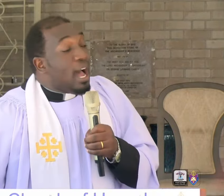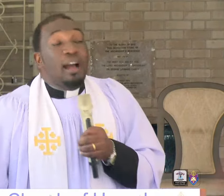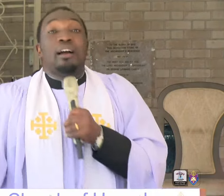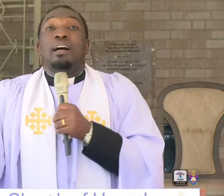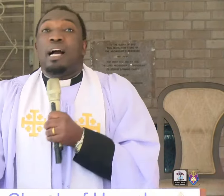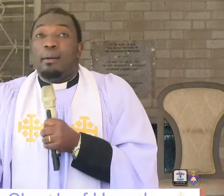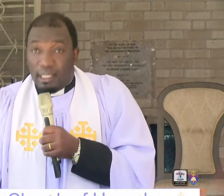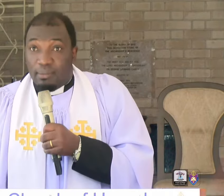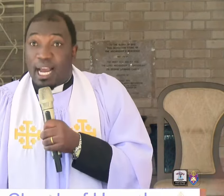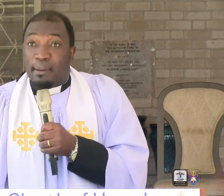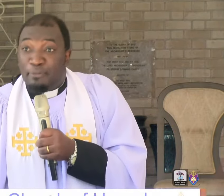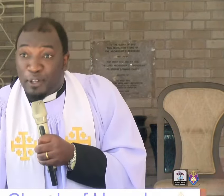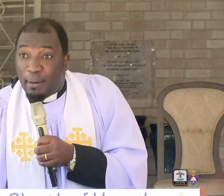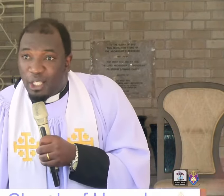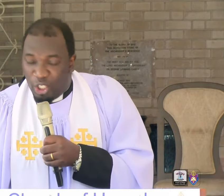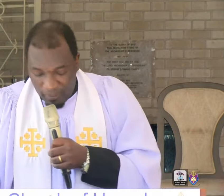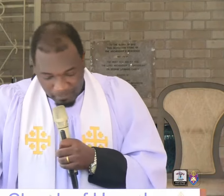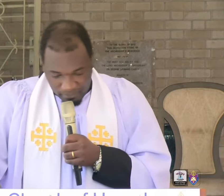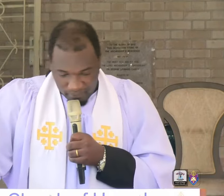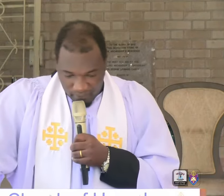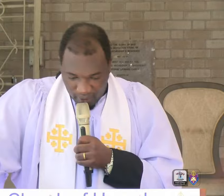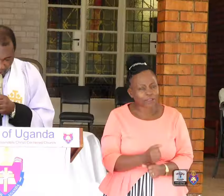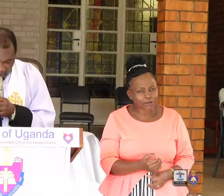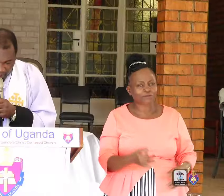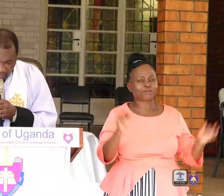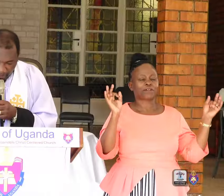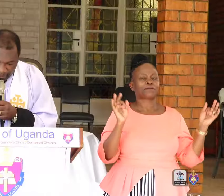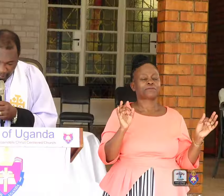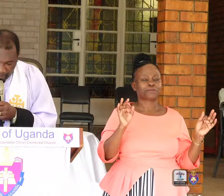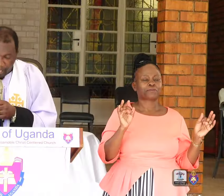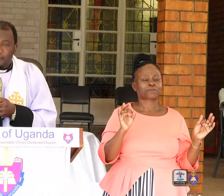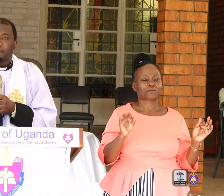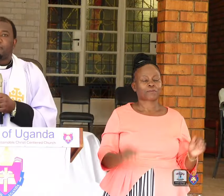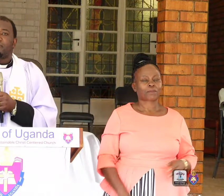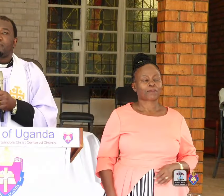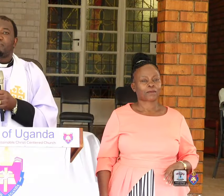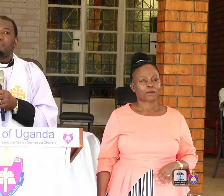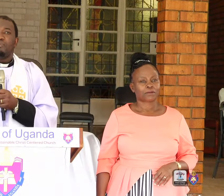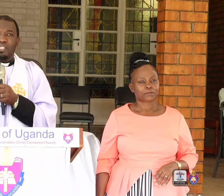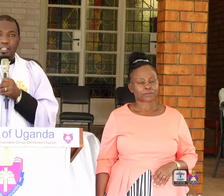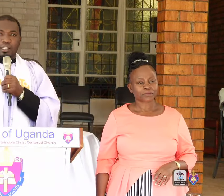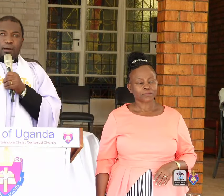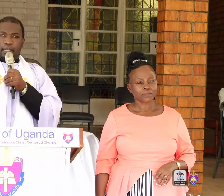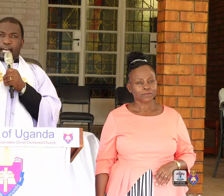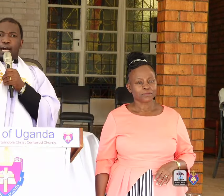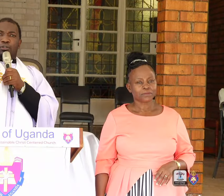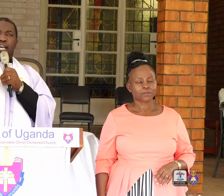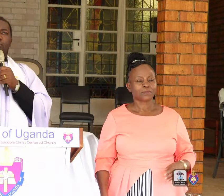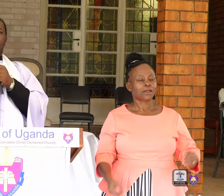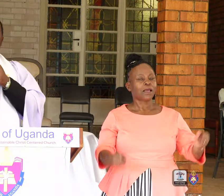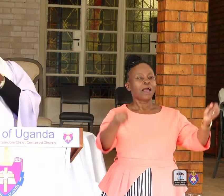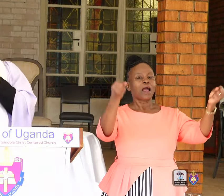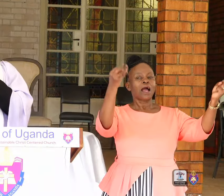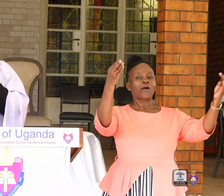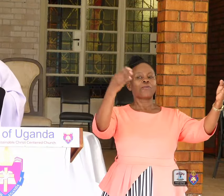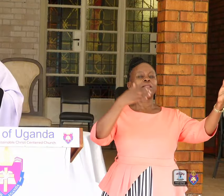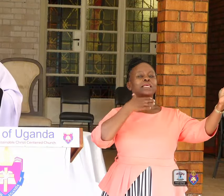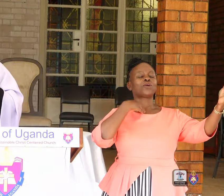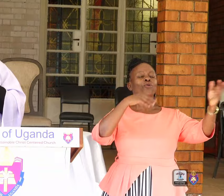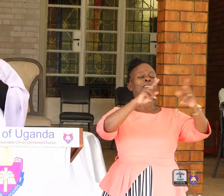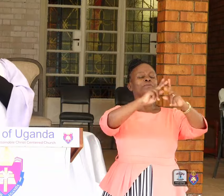amazima mazima gana mafula bachi abedembe babe kango lyawo ngoyagala